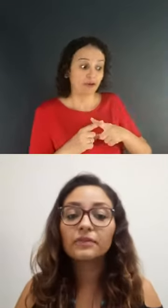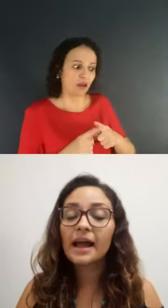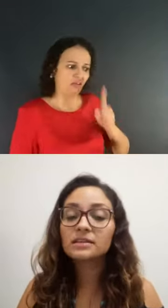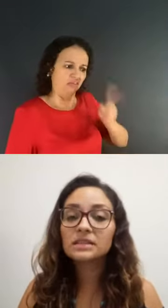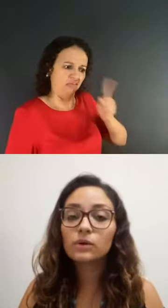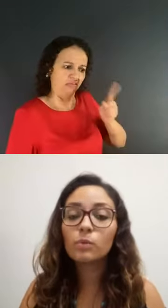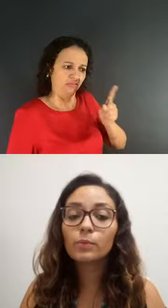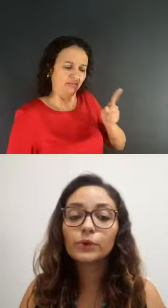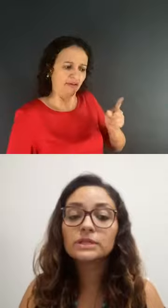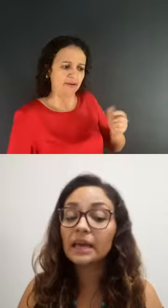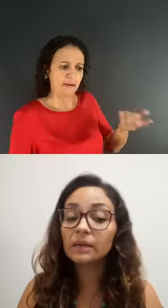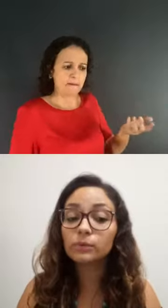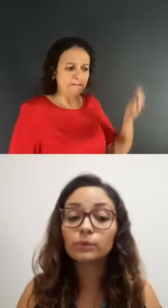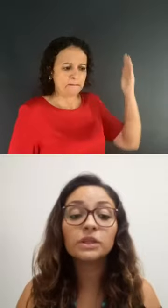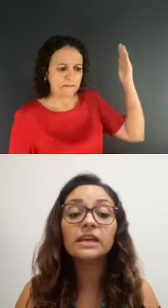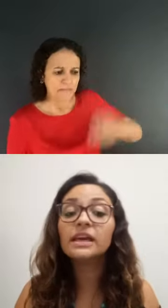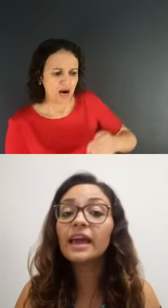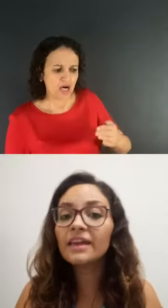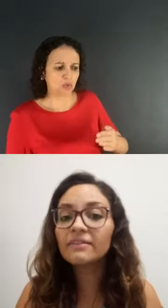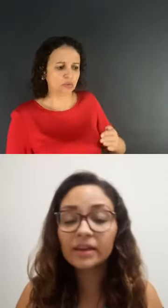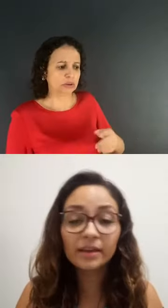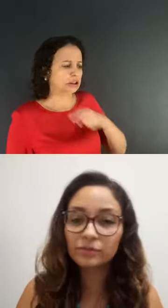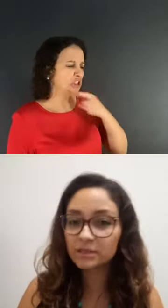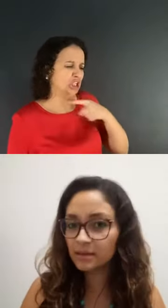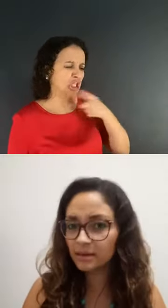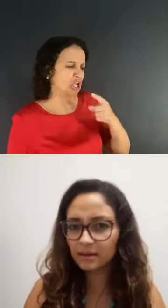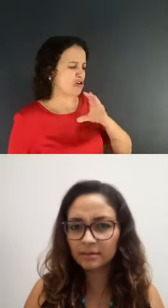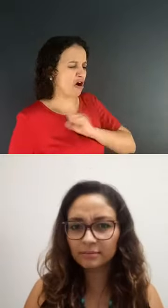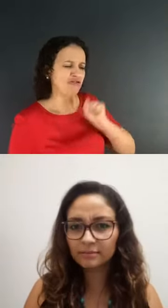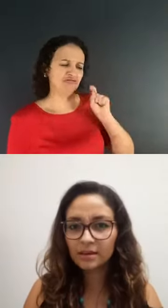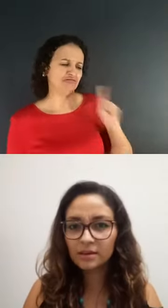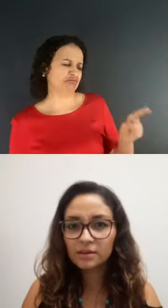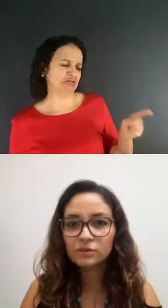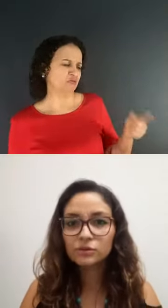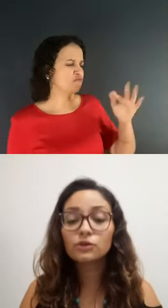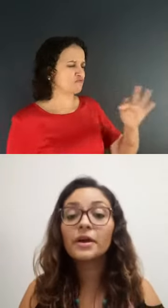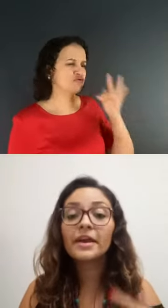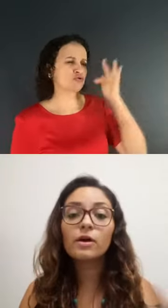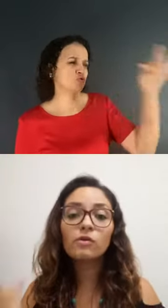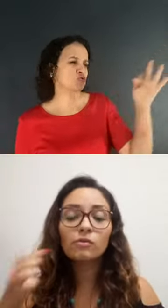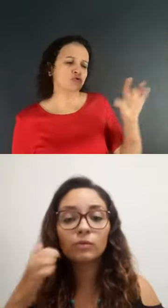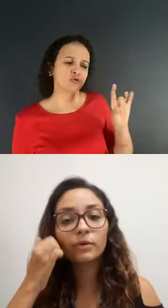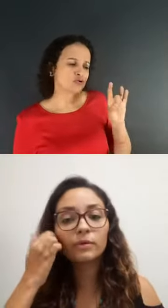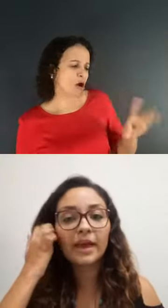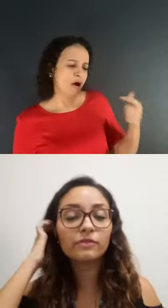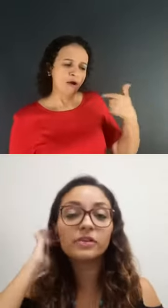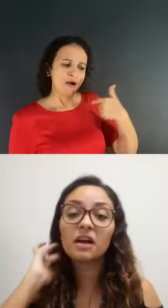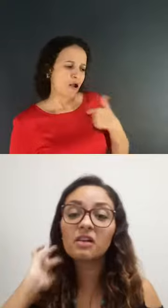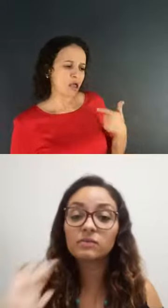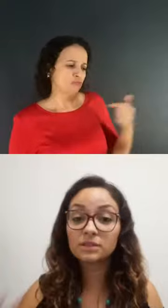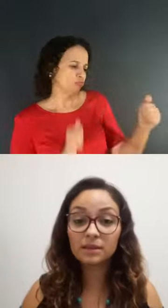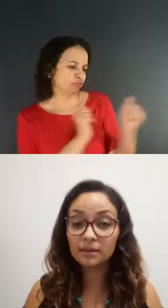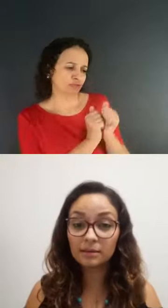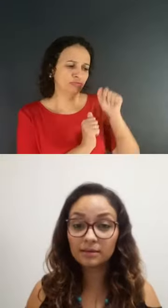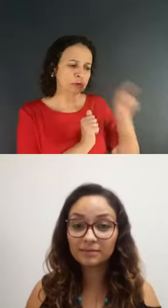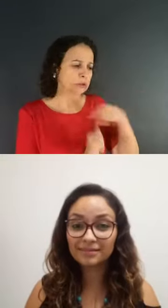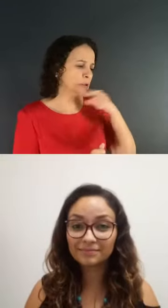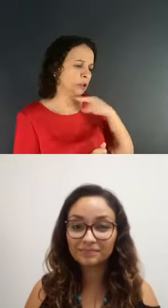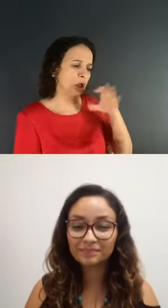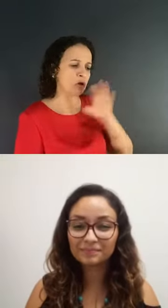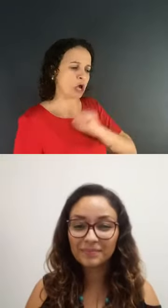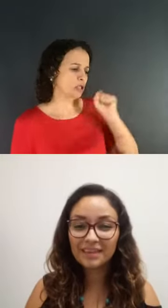usa a frase como, por exemplo, ninguém vai querer você, só eu quero ficar com